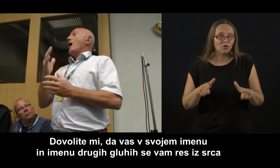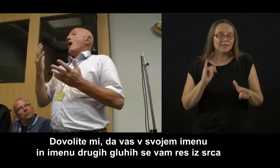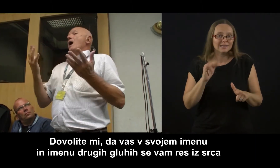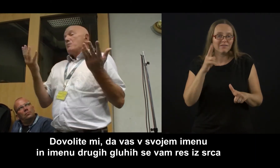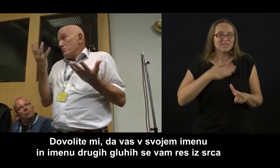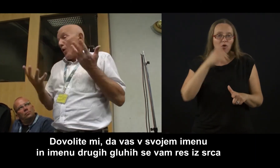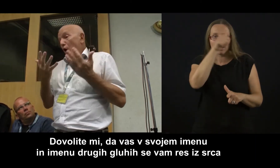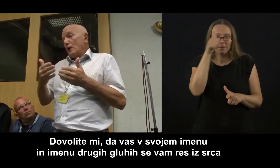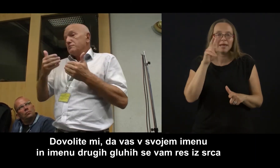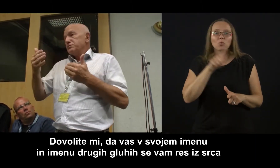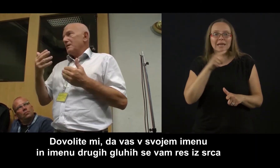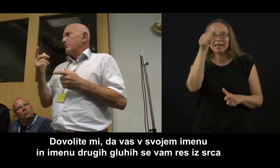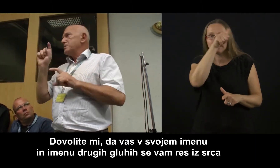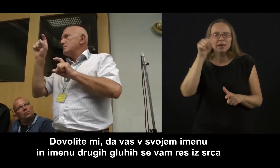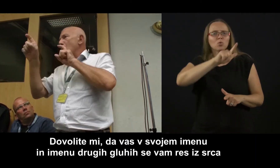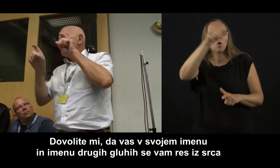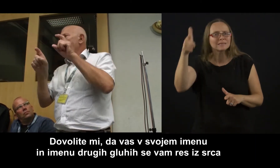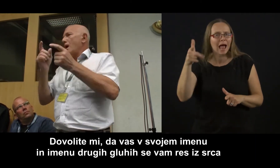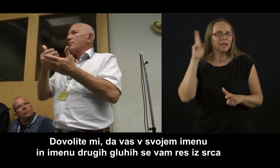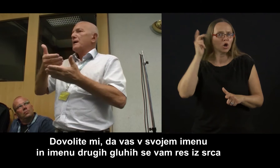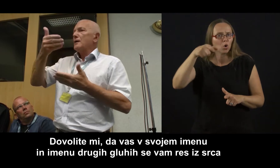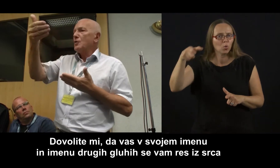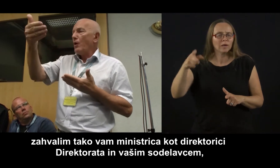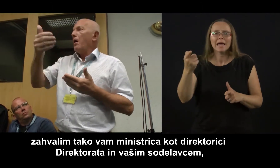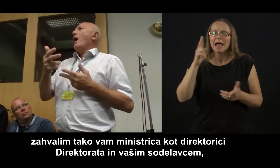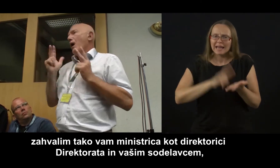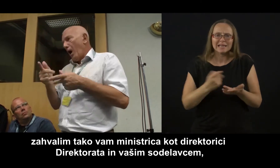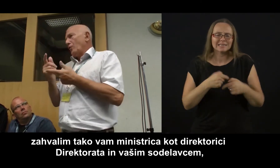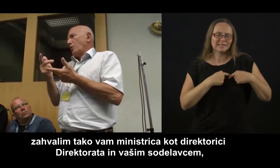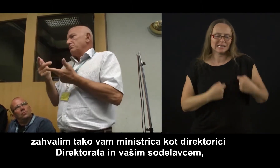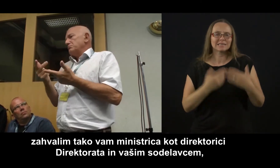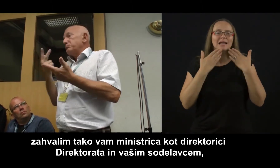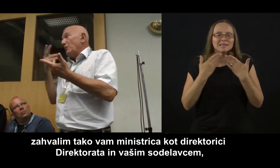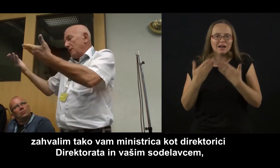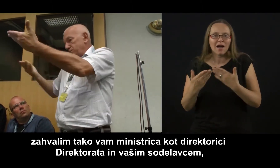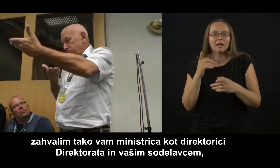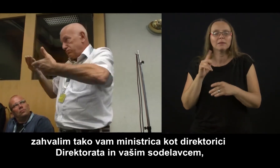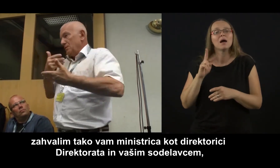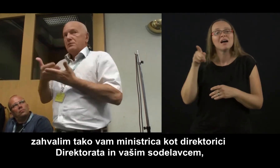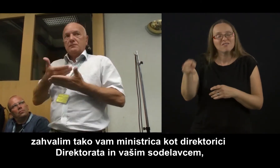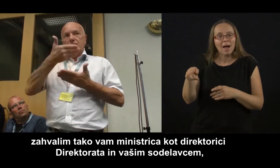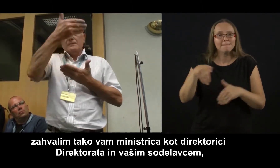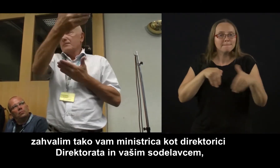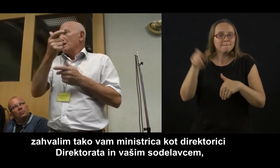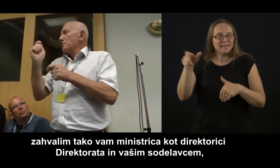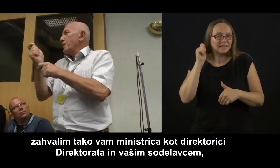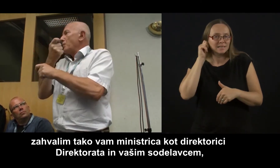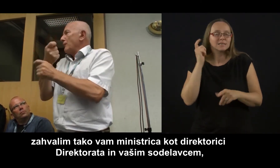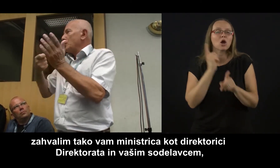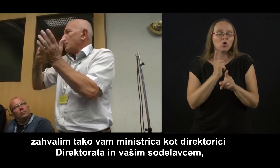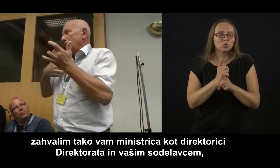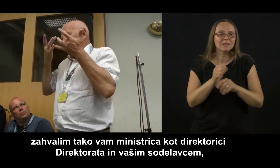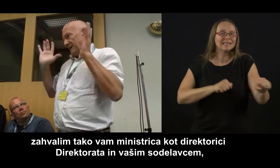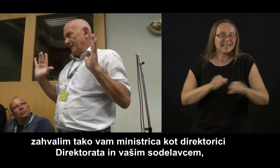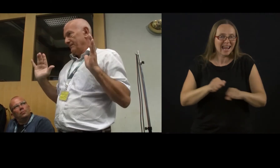Dovolite mi, da v svojem imenu in imenu ostalih gluhih se vam res iz srca zahvalim, tako vam ministrica kot direktorici direktorata